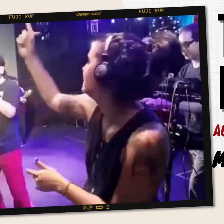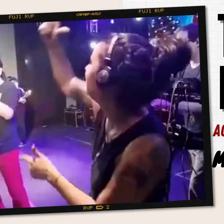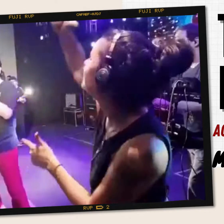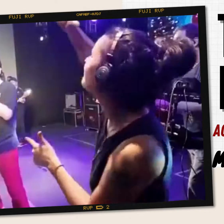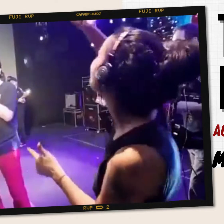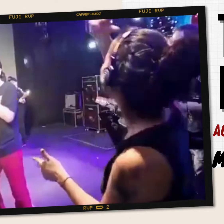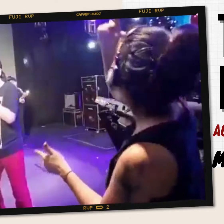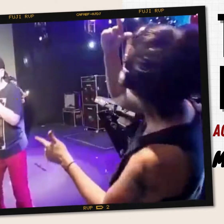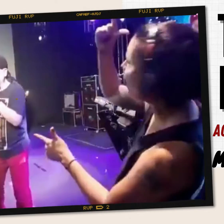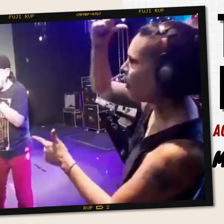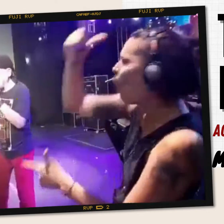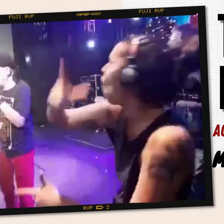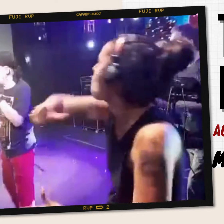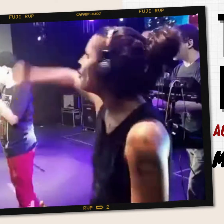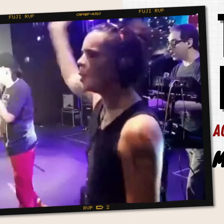há